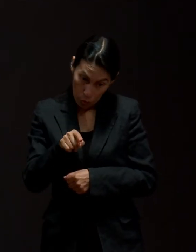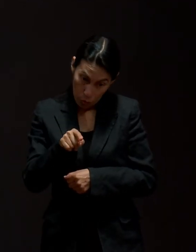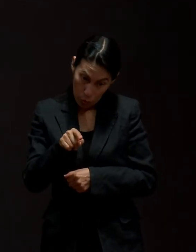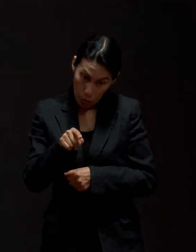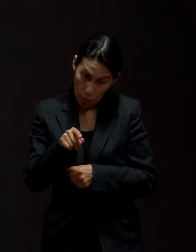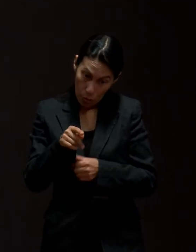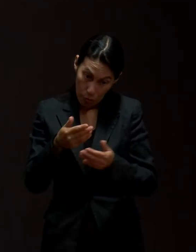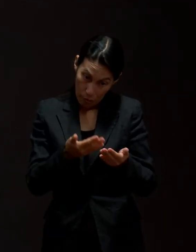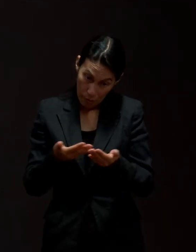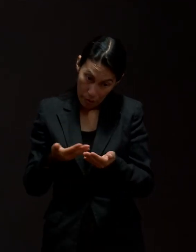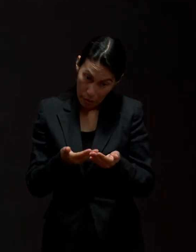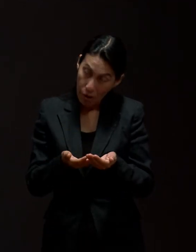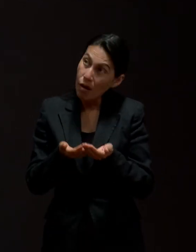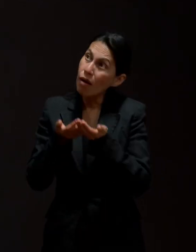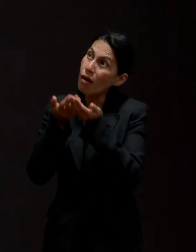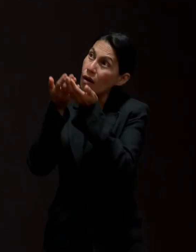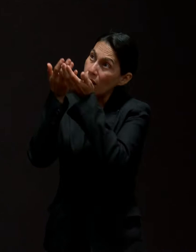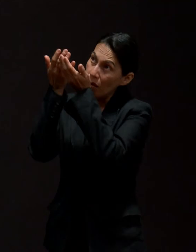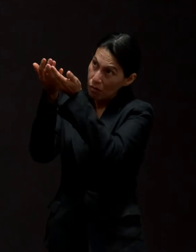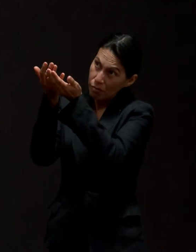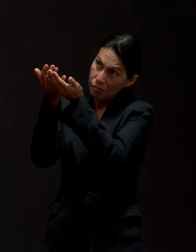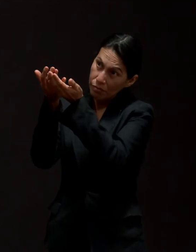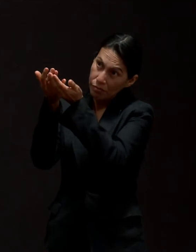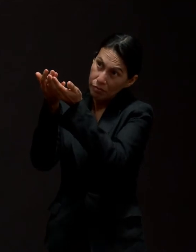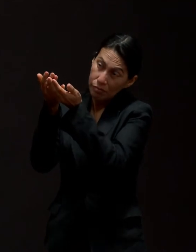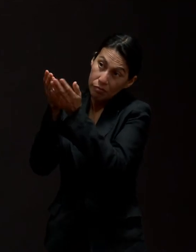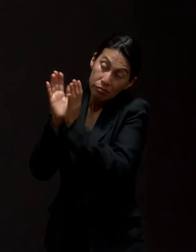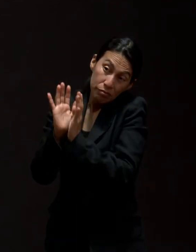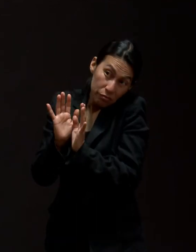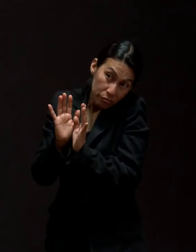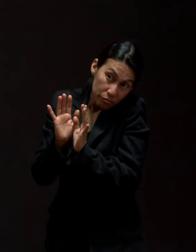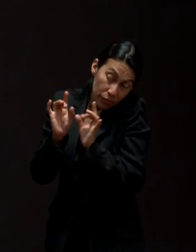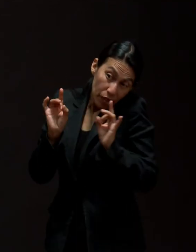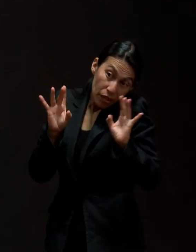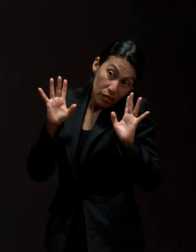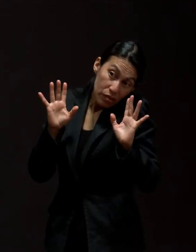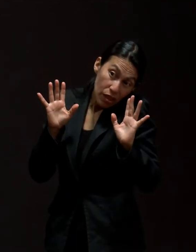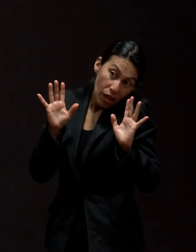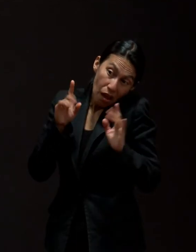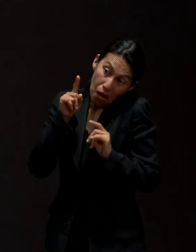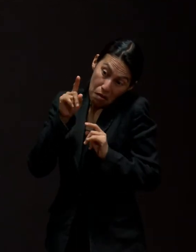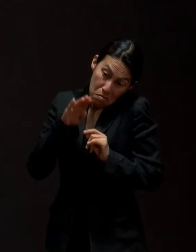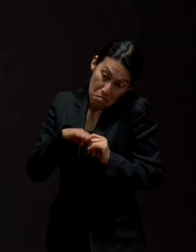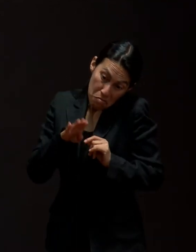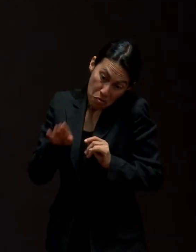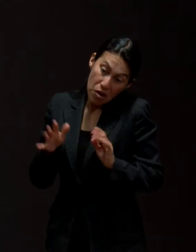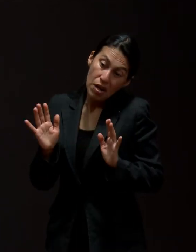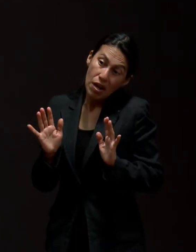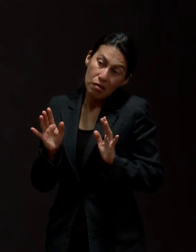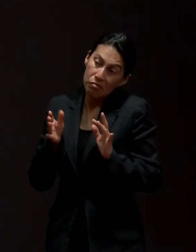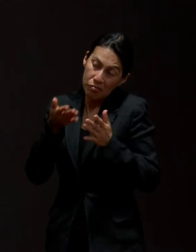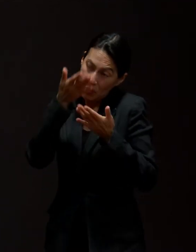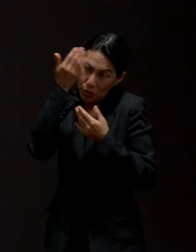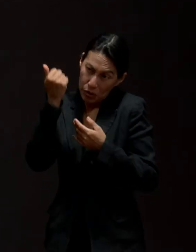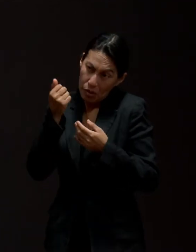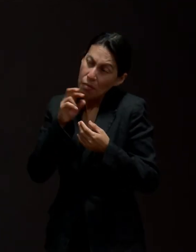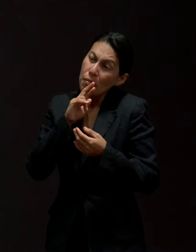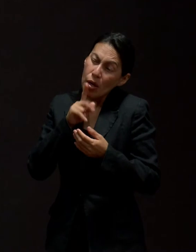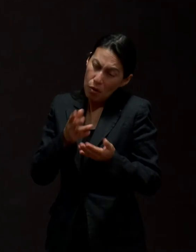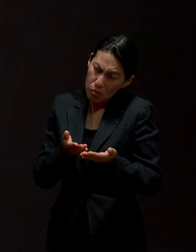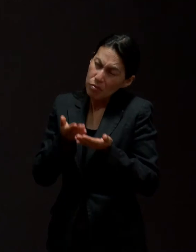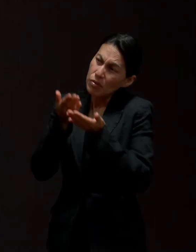entrégaselo al Señor, entrégaselo al Señor. Tal vez no hay nada que se puede hacer.